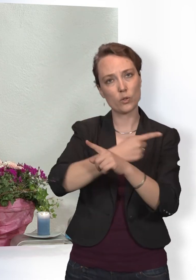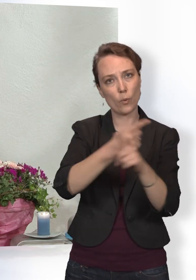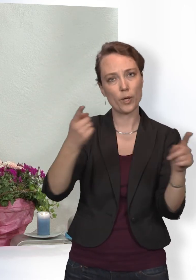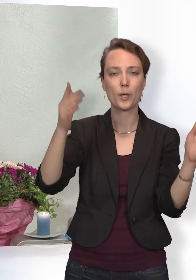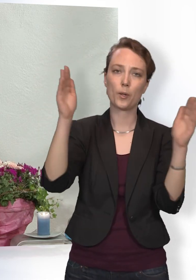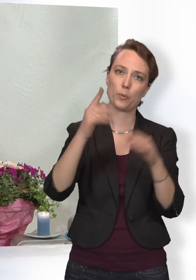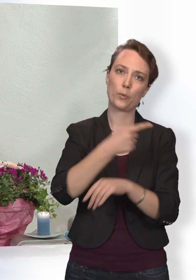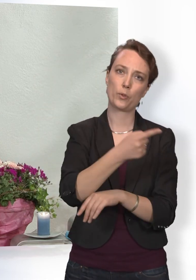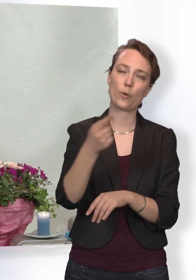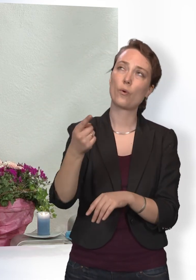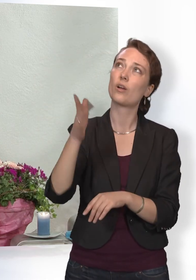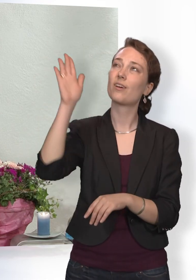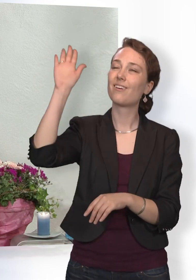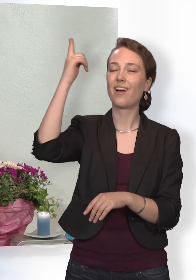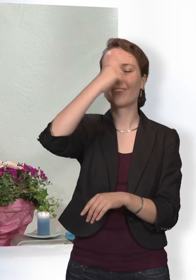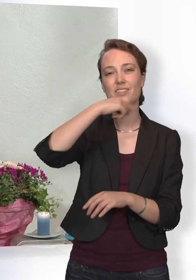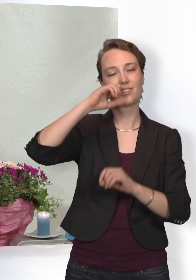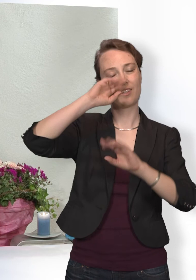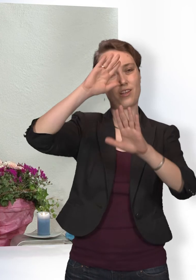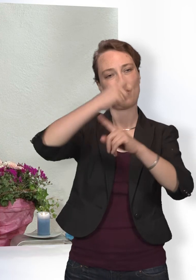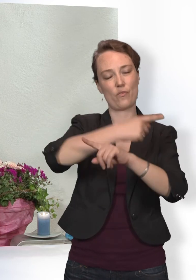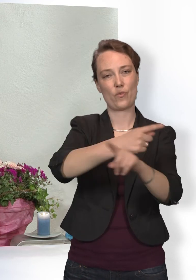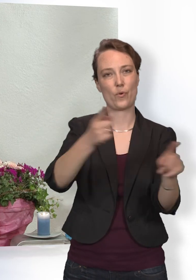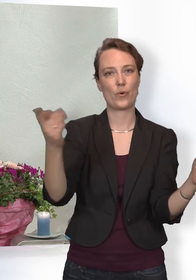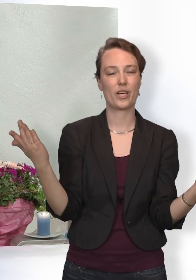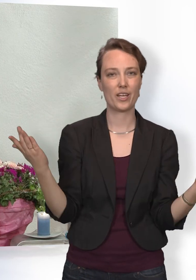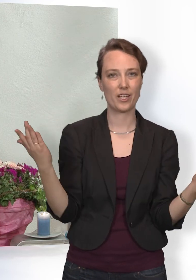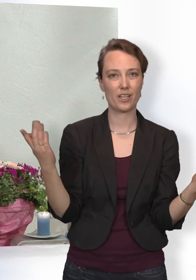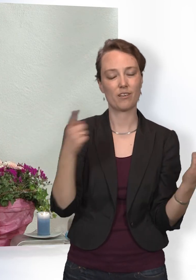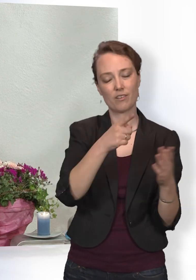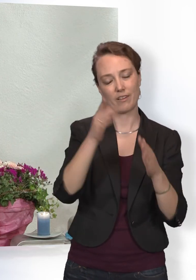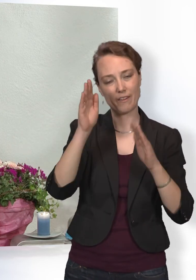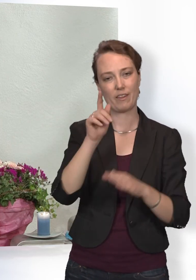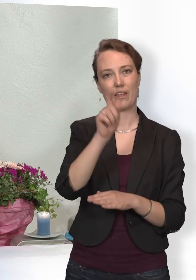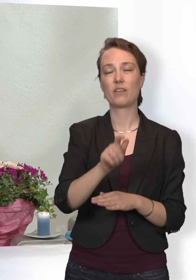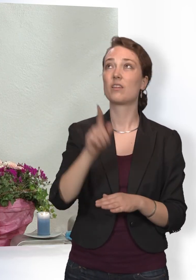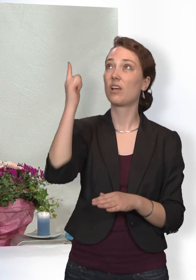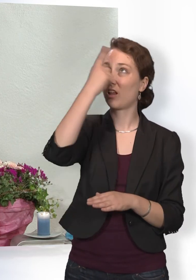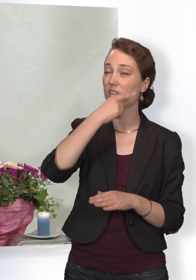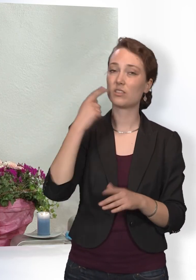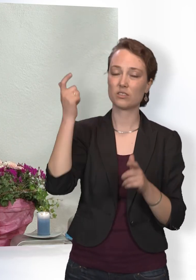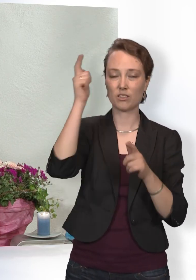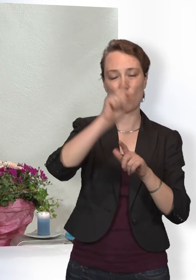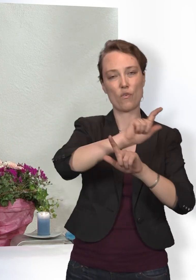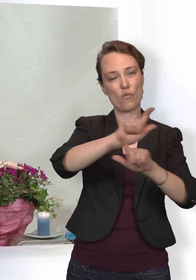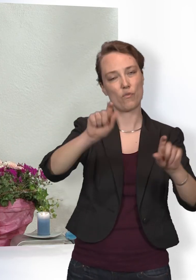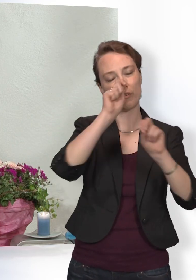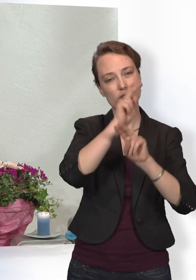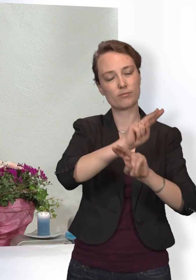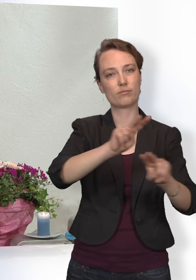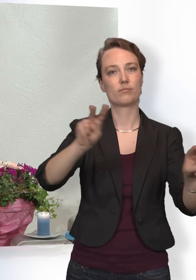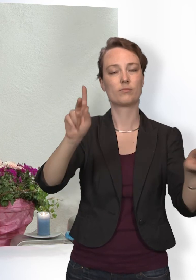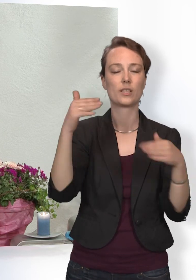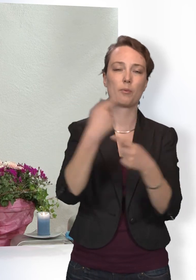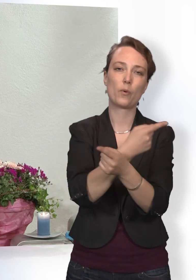euch und sei euch gnädig. Der Herr erhebe sein Angesicht auf euch und schenke euch Frieden.